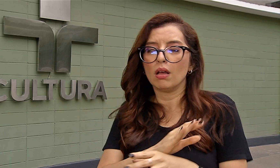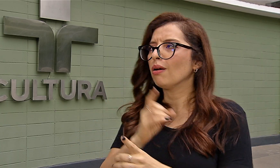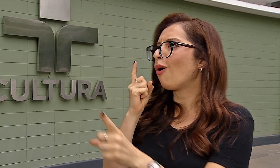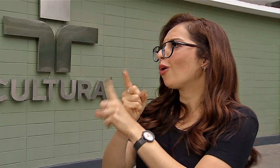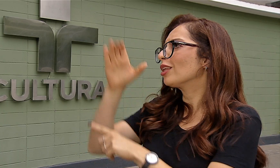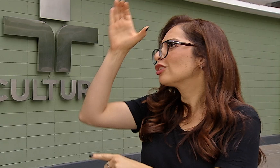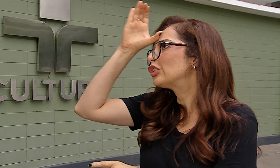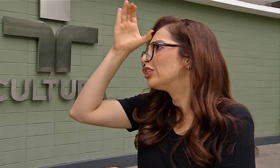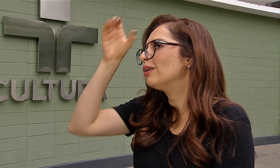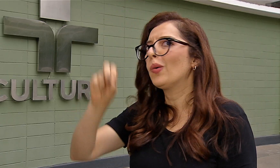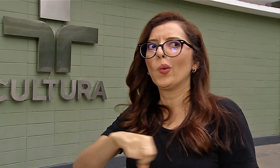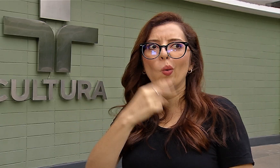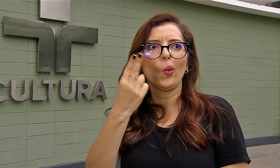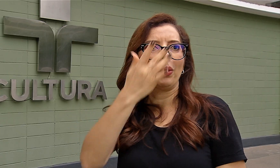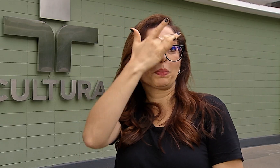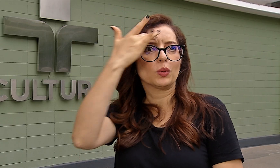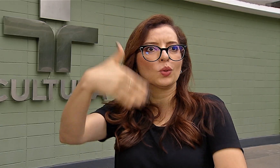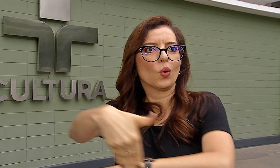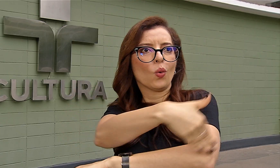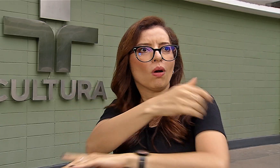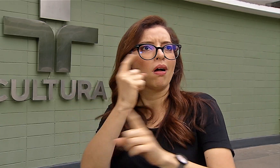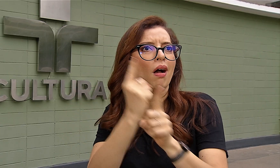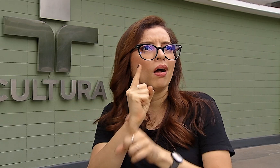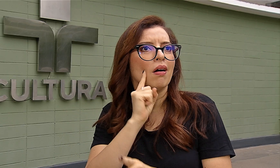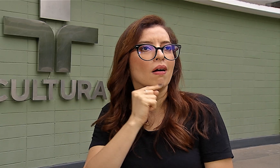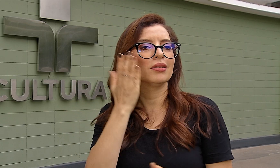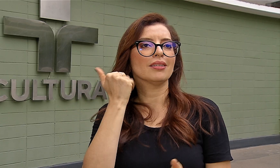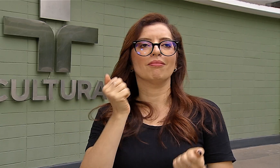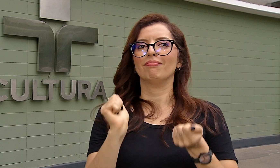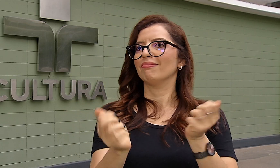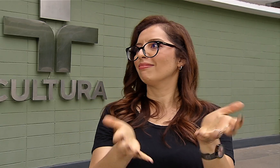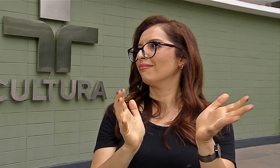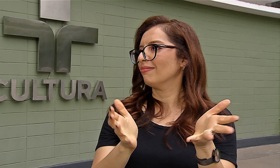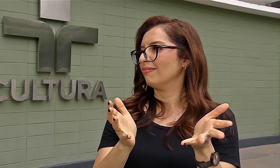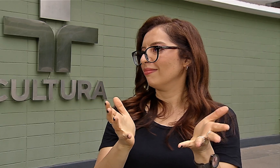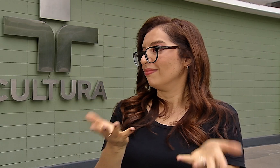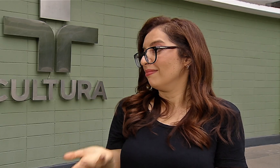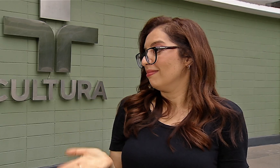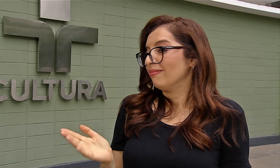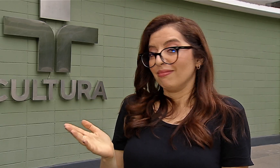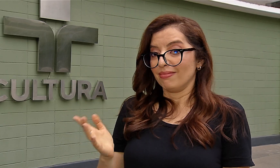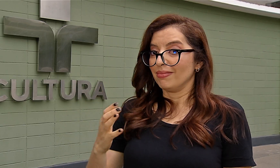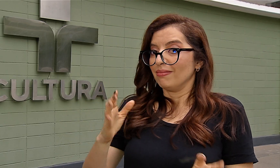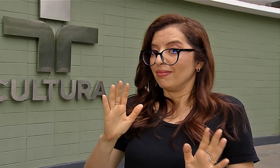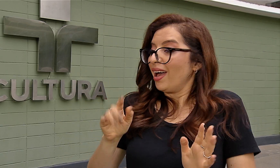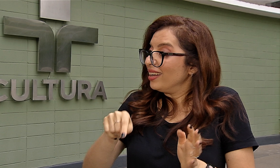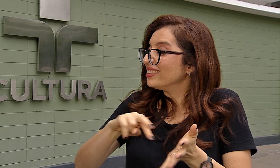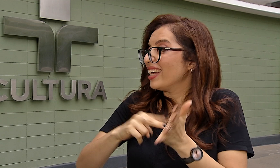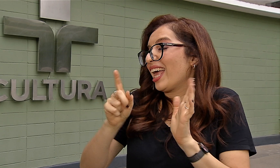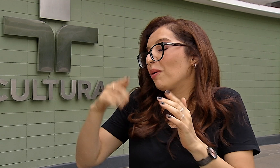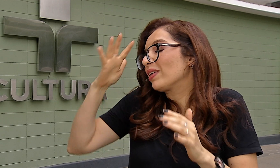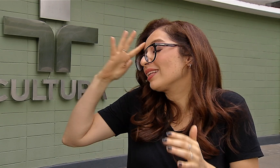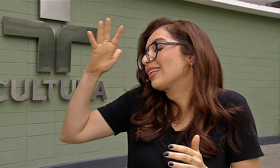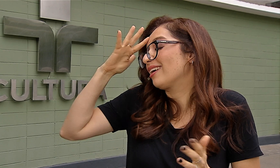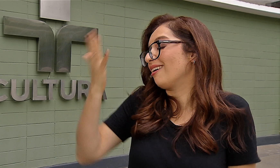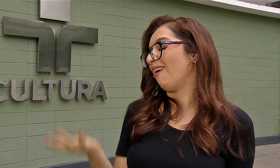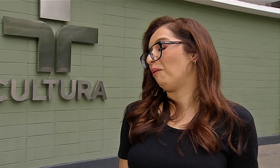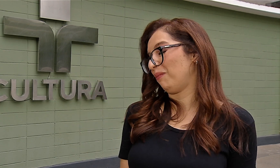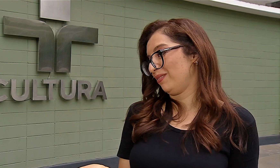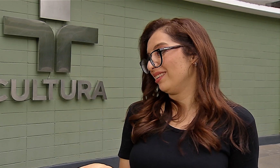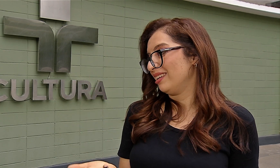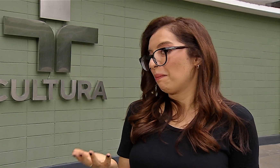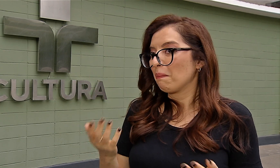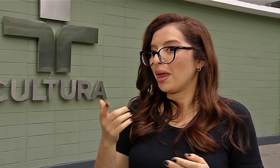natural. Por exemplo, na rua, alguém da família, todo mundo se comunicar em língua de